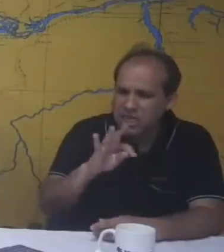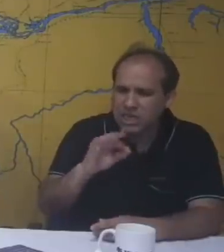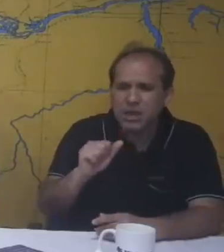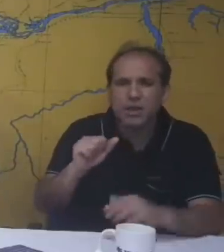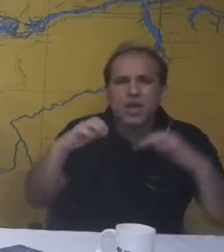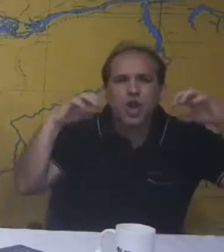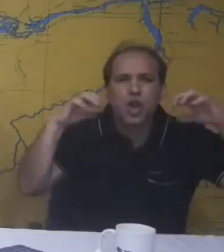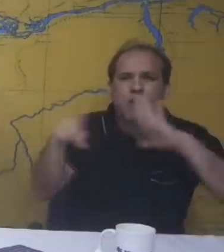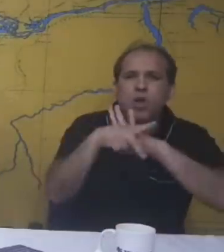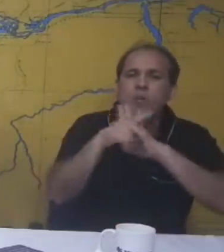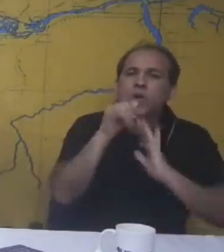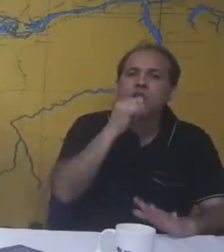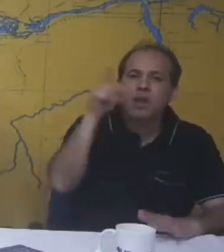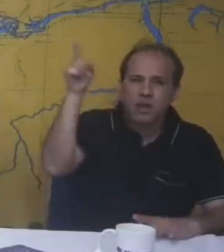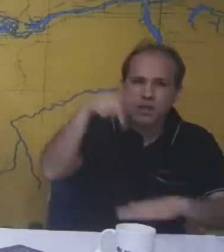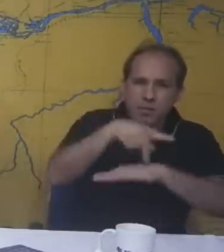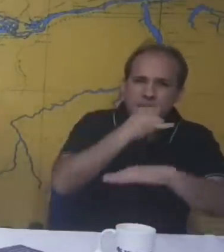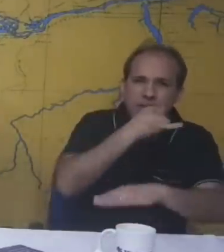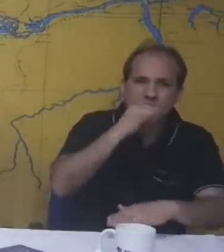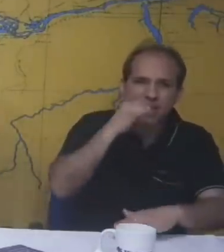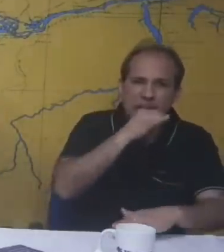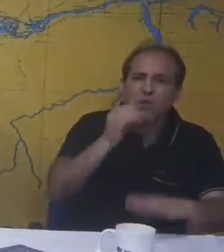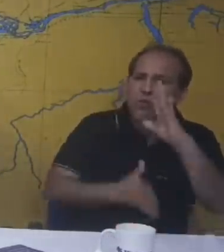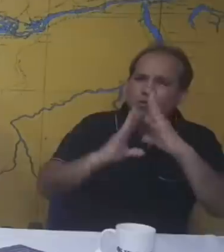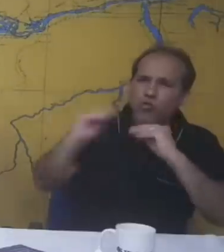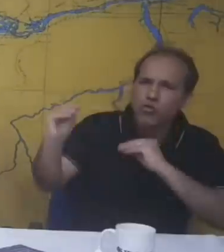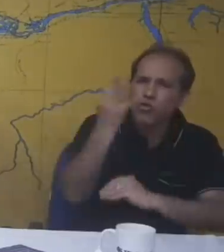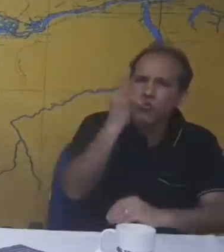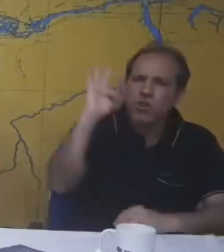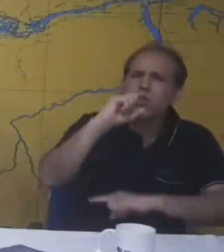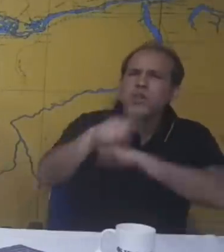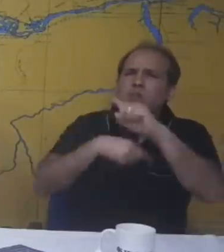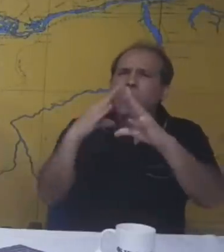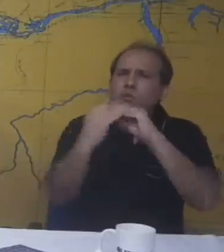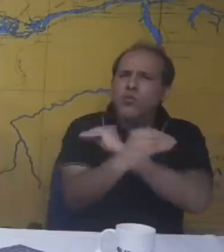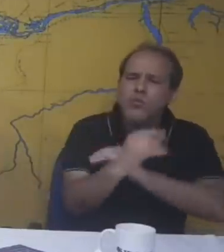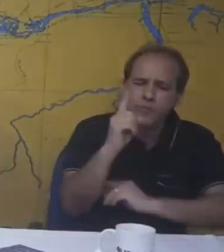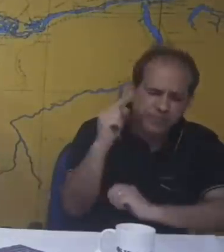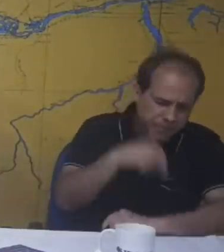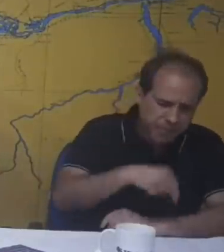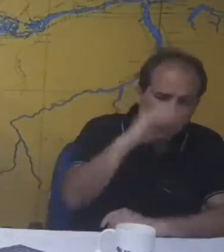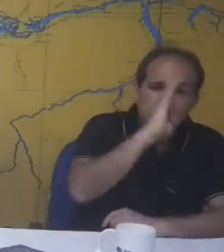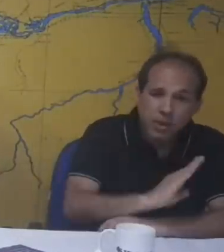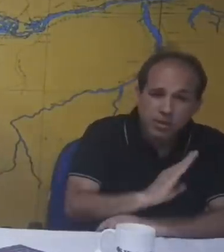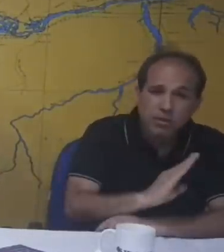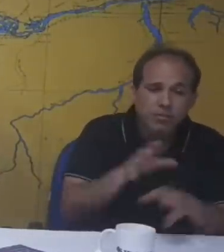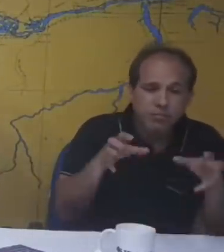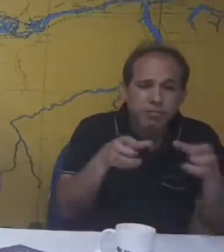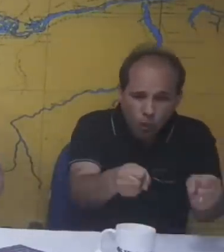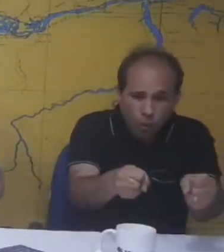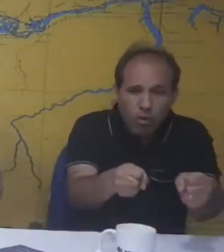italiano, né? Que fugiu para França, que fugiu, foi para França, depois fugiu para aqui pro Brasil, foi